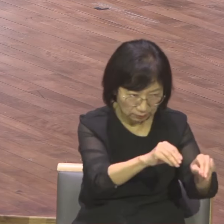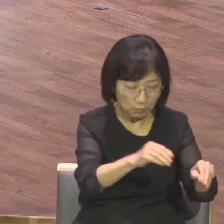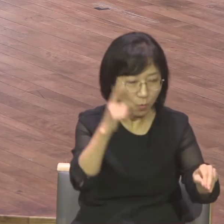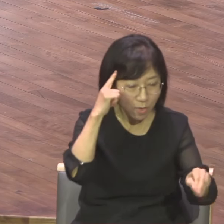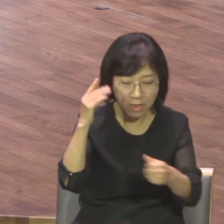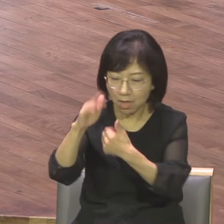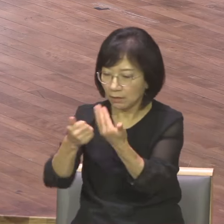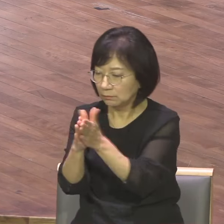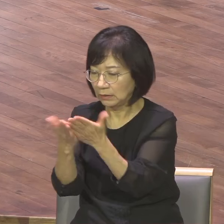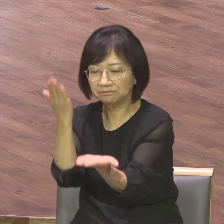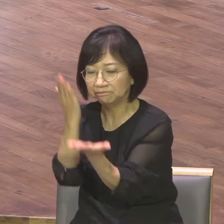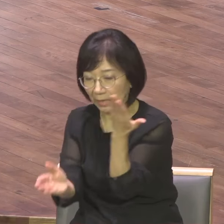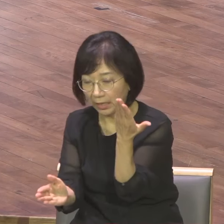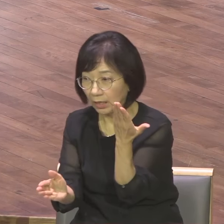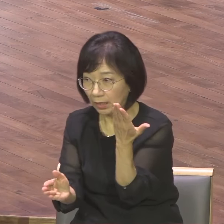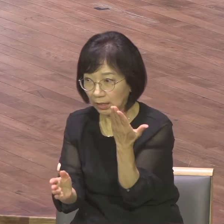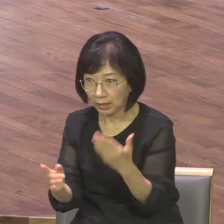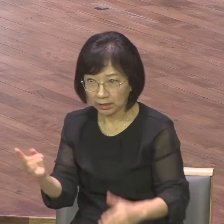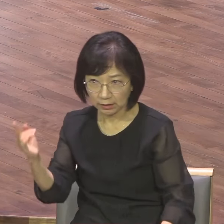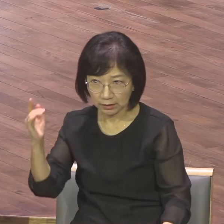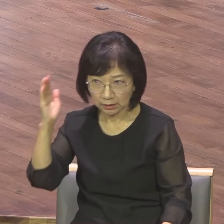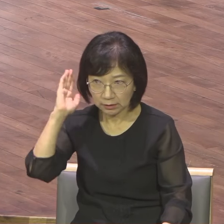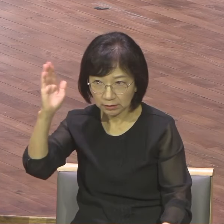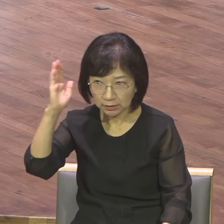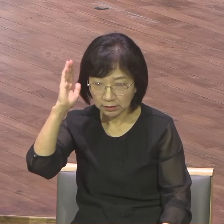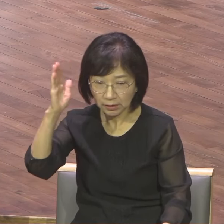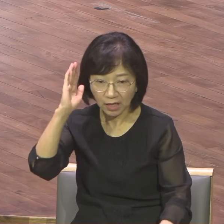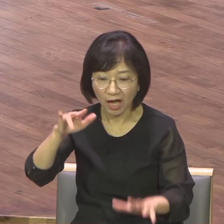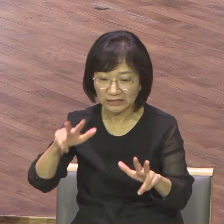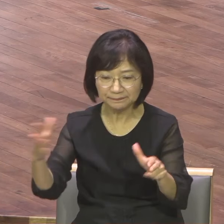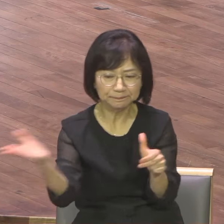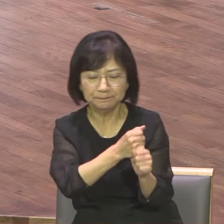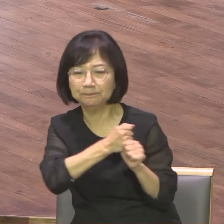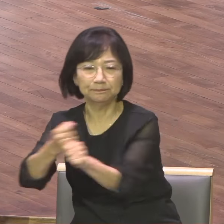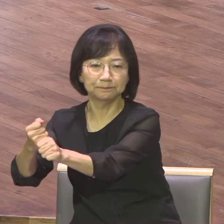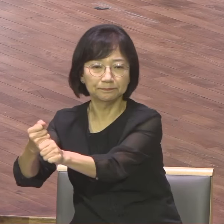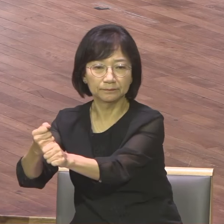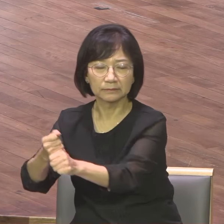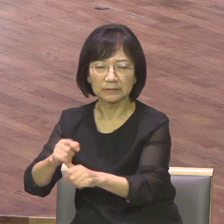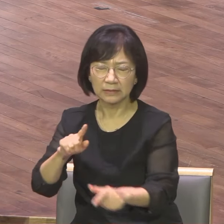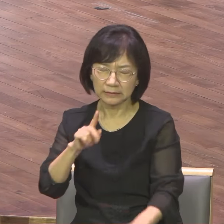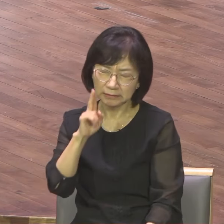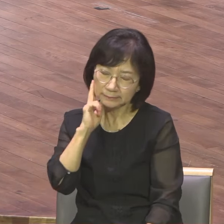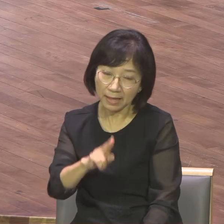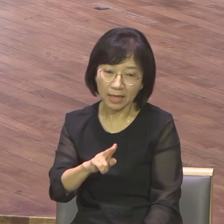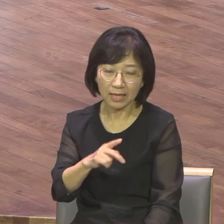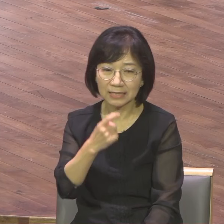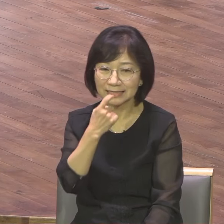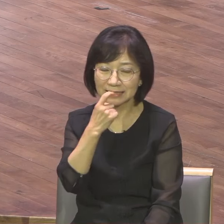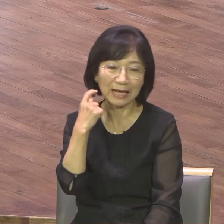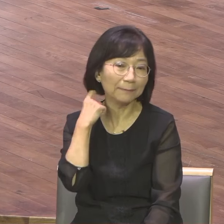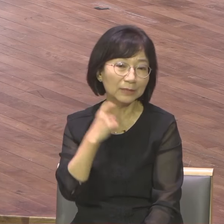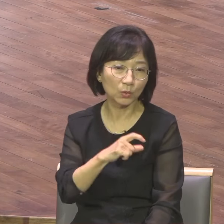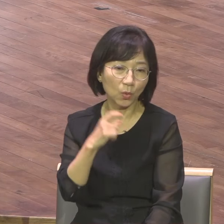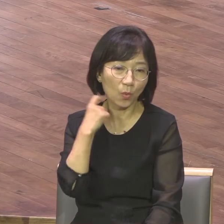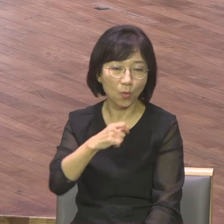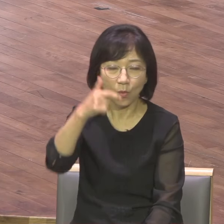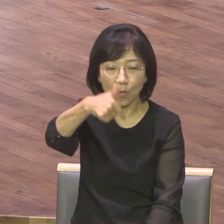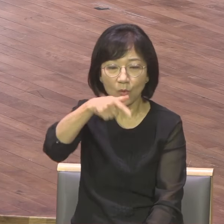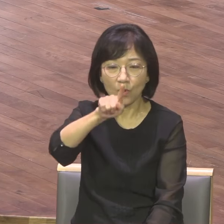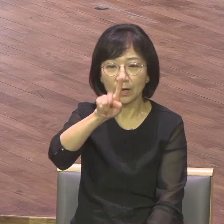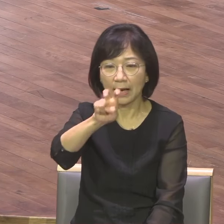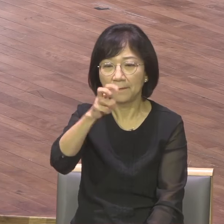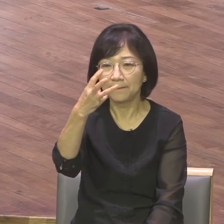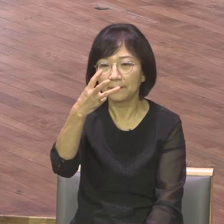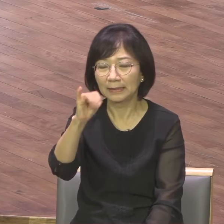제일 지금 심한 게 감리교예요. 감리교가 지금 확 반으로 다 잘라졌어. 감리교는 감독